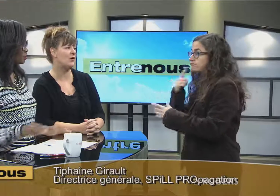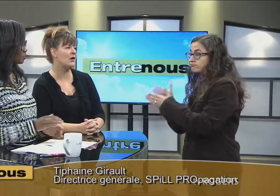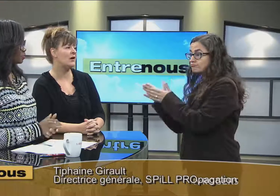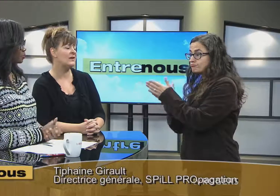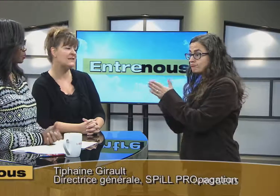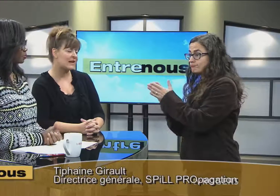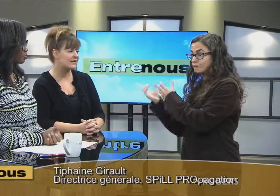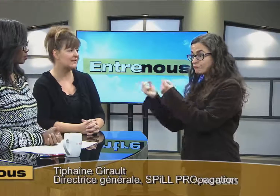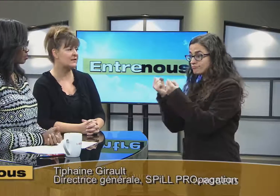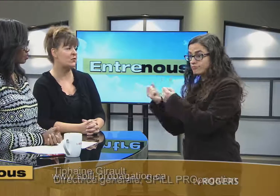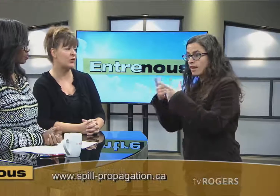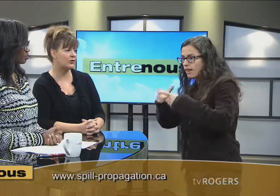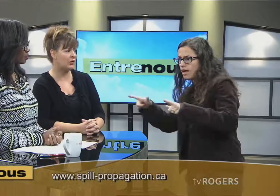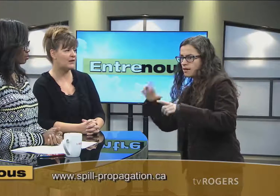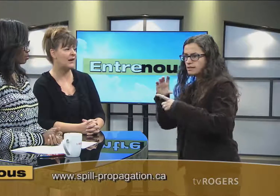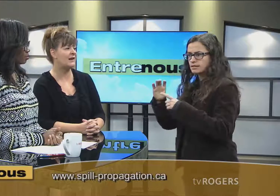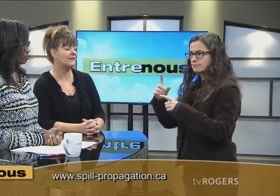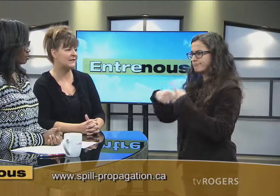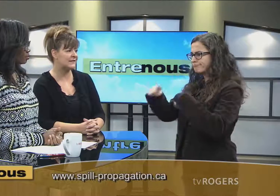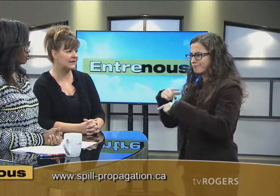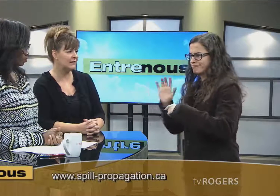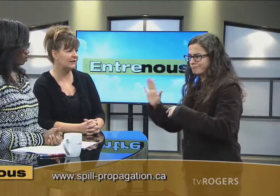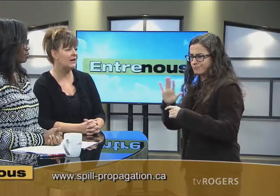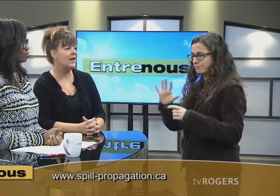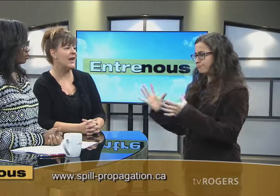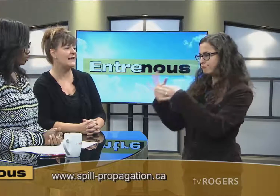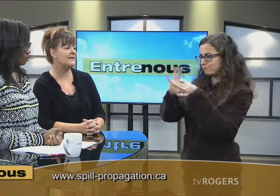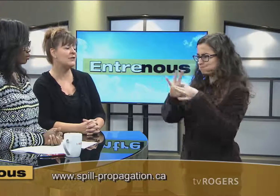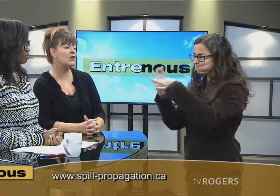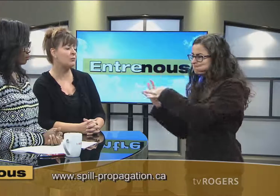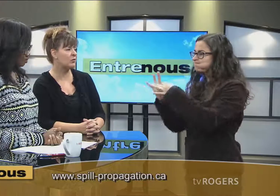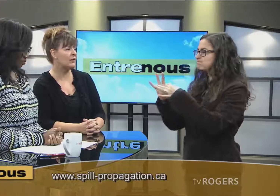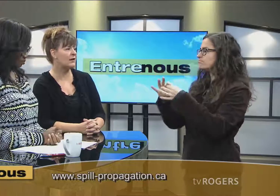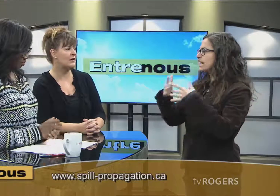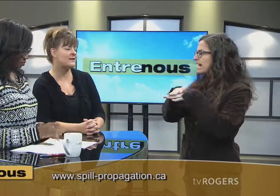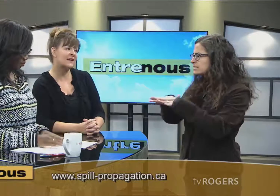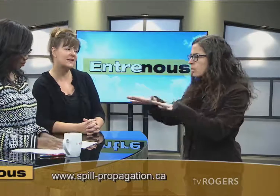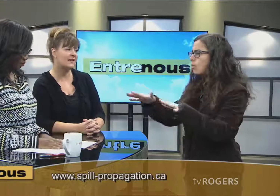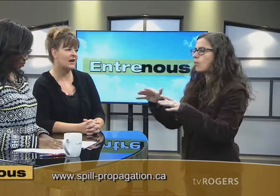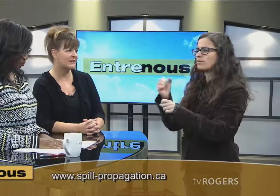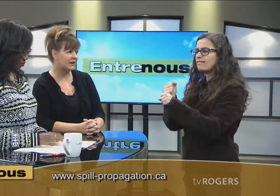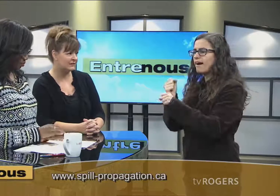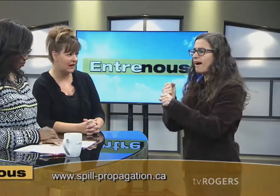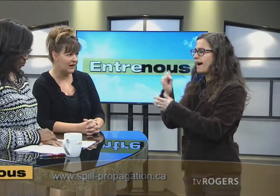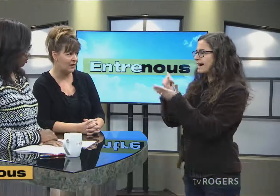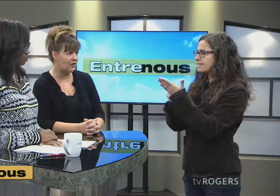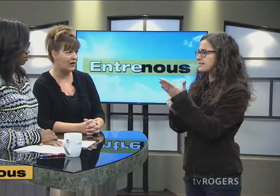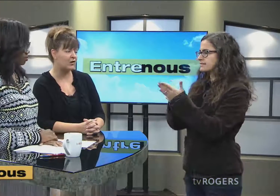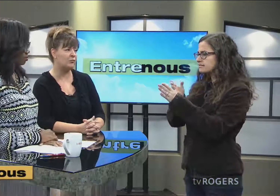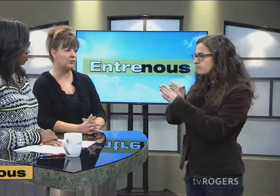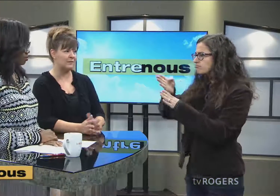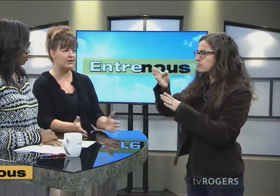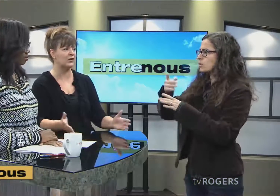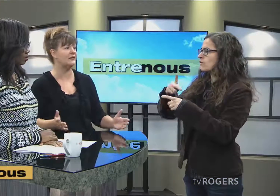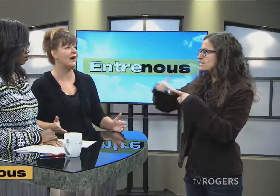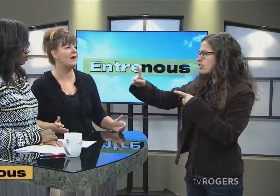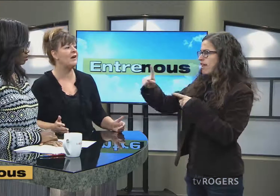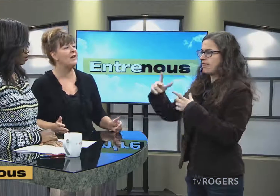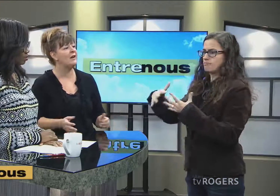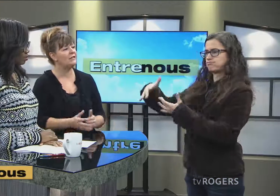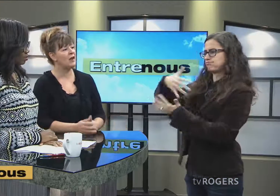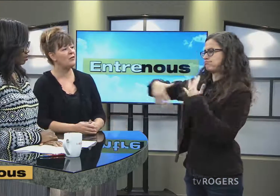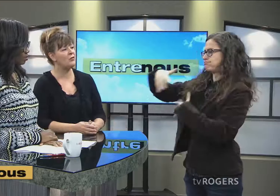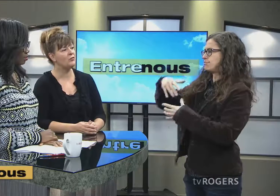les artistes qui sont locuteurs de la langue des signes, ainsi que pour les artistes entendants, alors la communauté